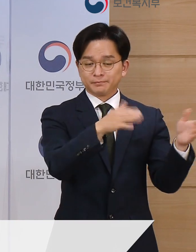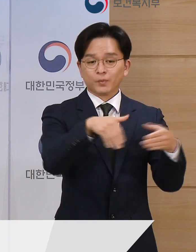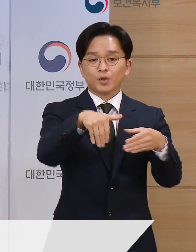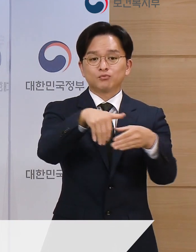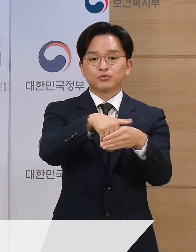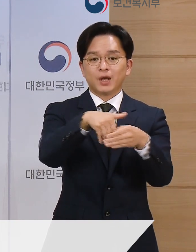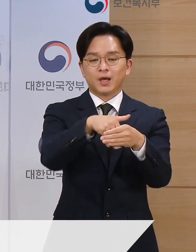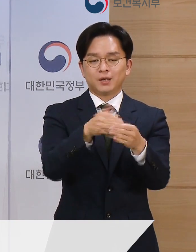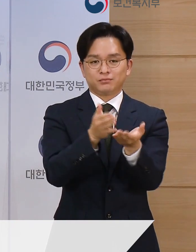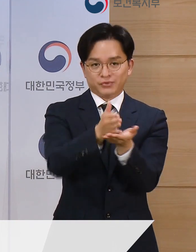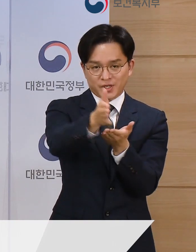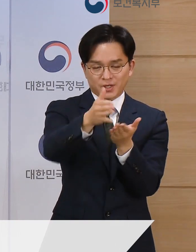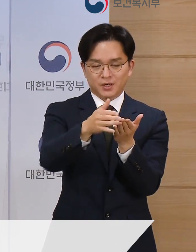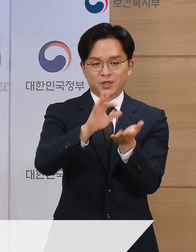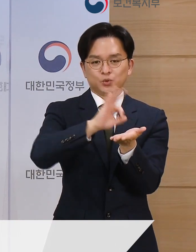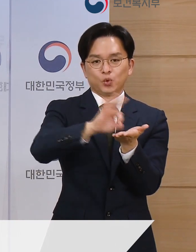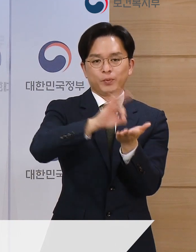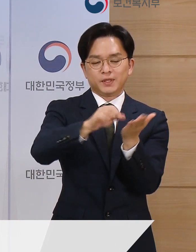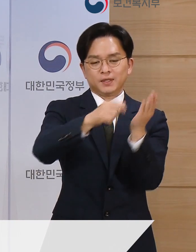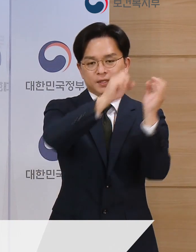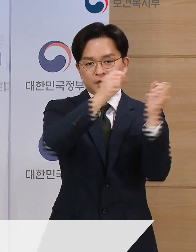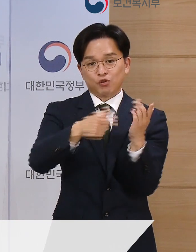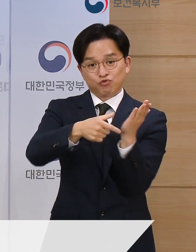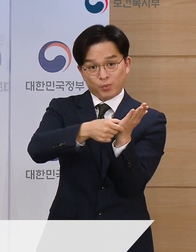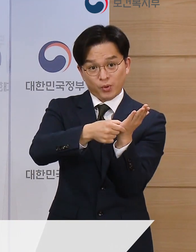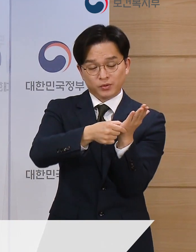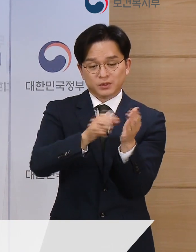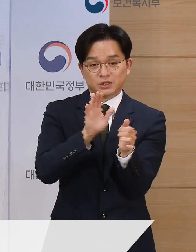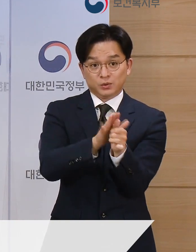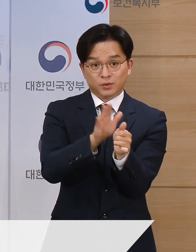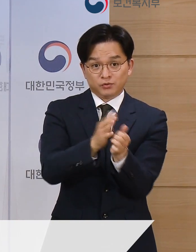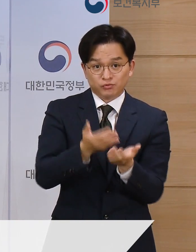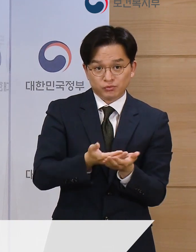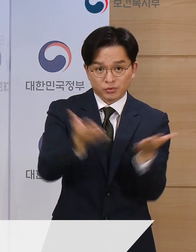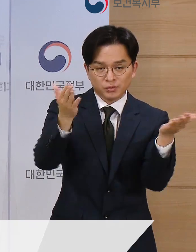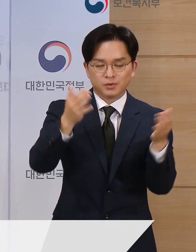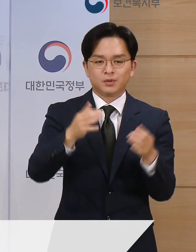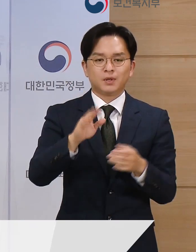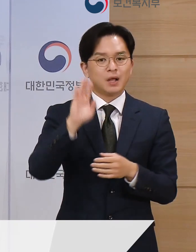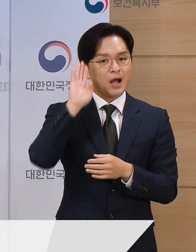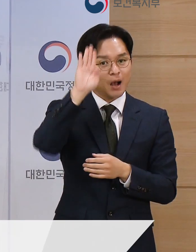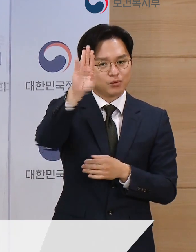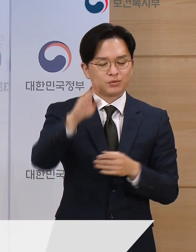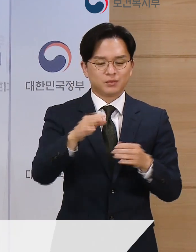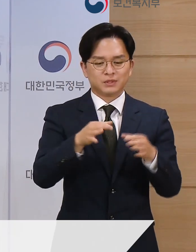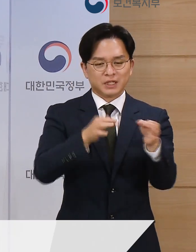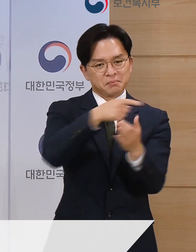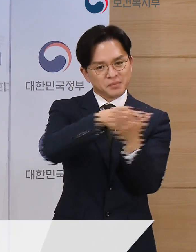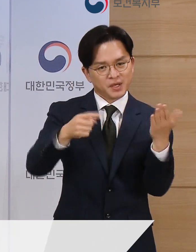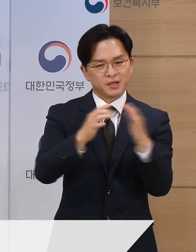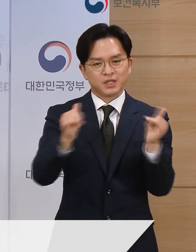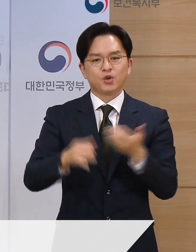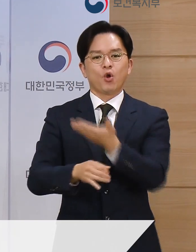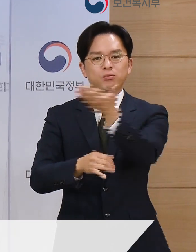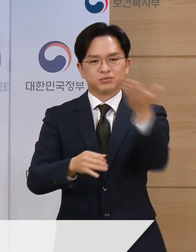이번 문화 분야의 소비 쿠폰을 통해 어려움에 처한 문화산업 종사자들에게 도움이 되길